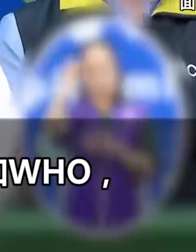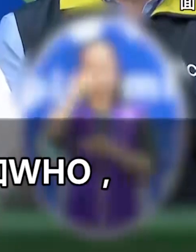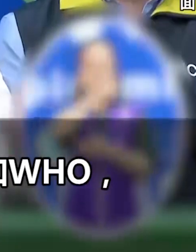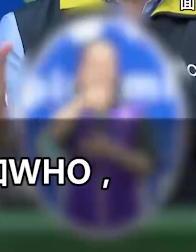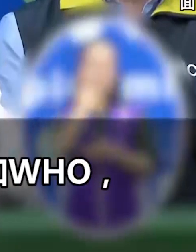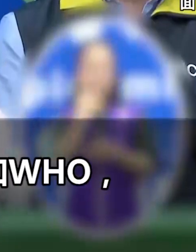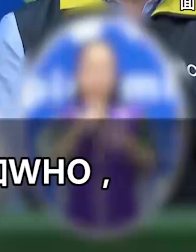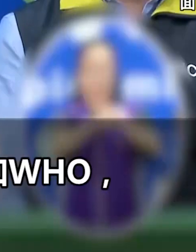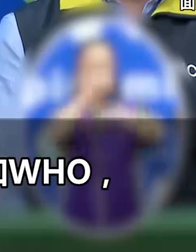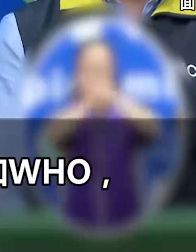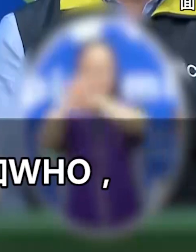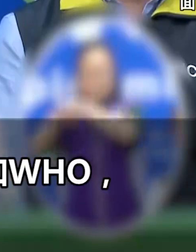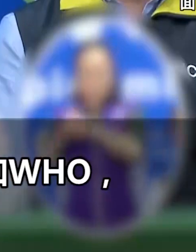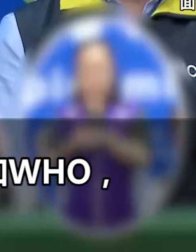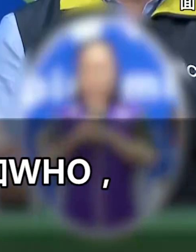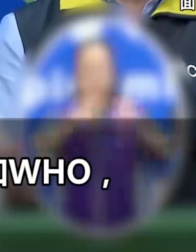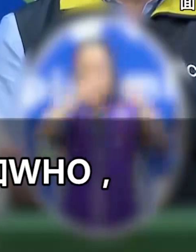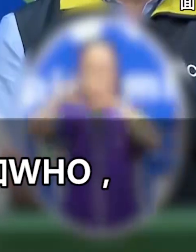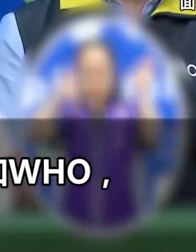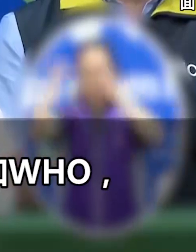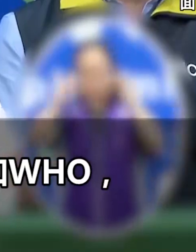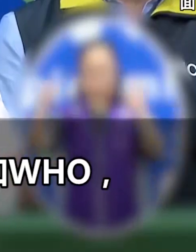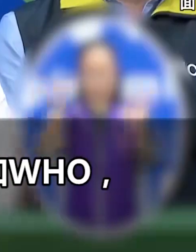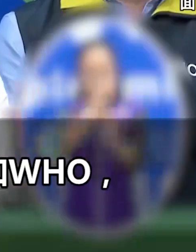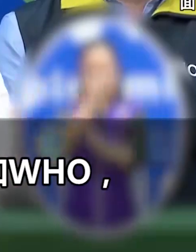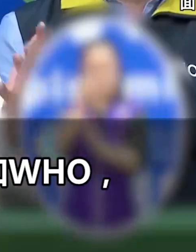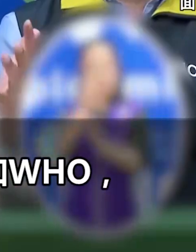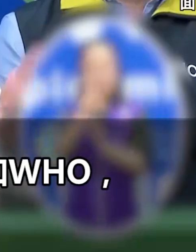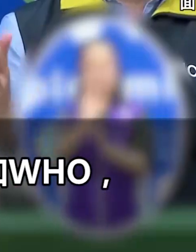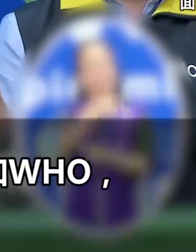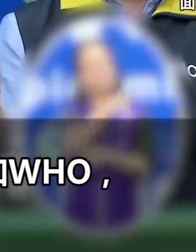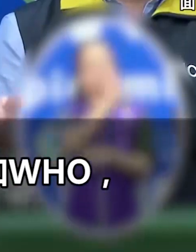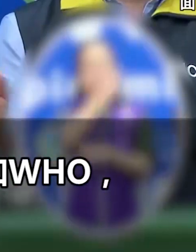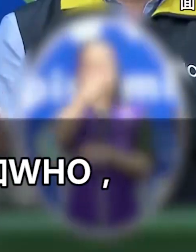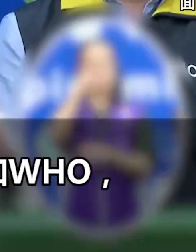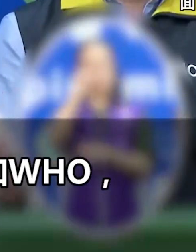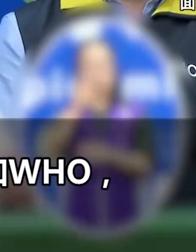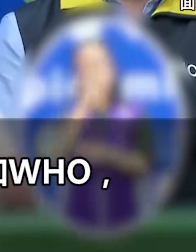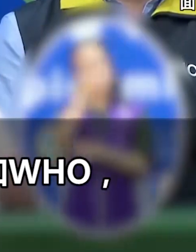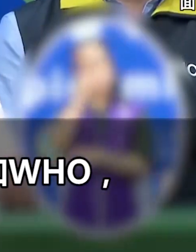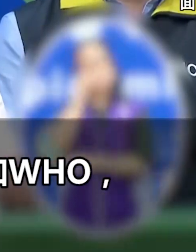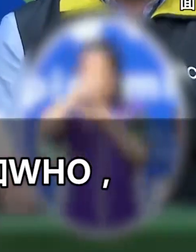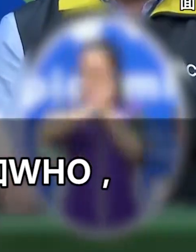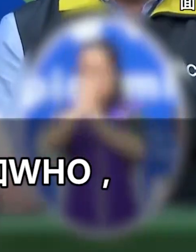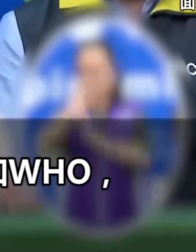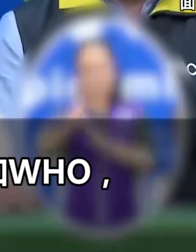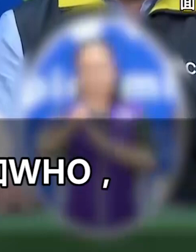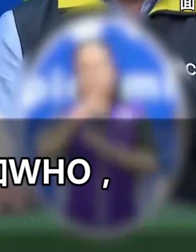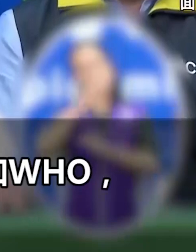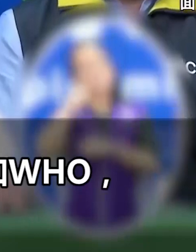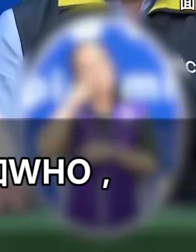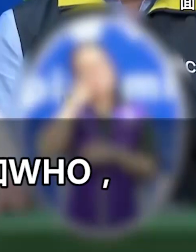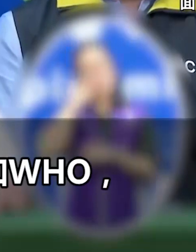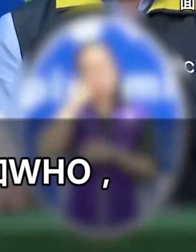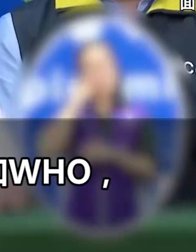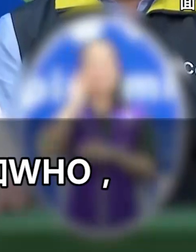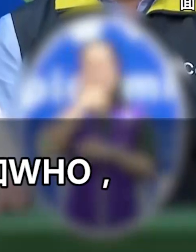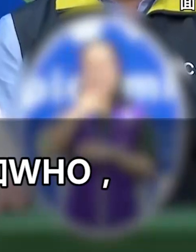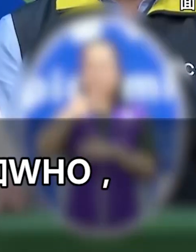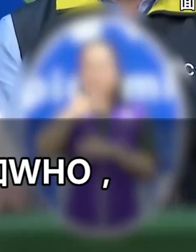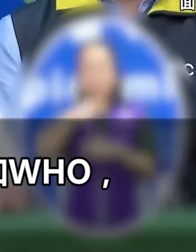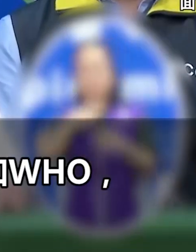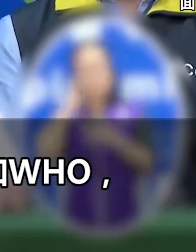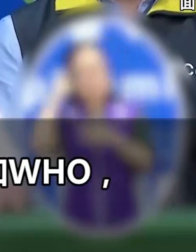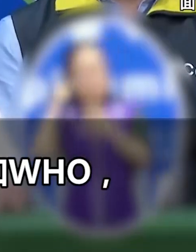因为他的专家跟国际的资料最全呐。可是偏偏 WHO 从来不讲话。但是我们做最坏